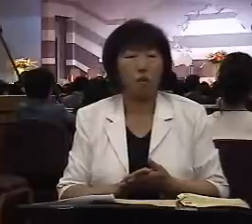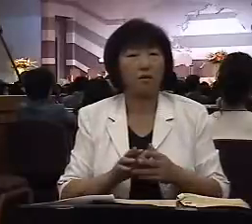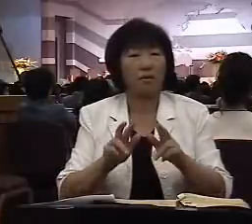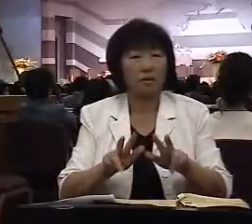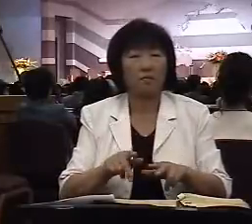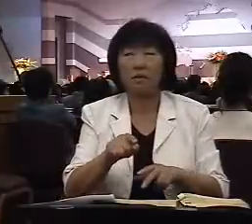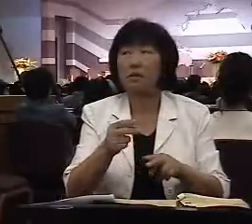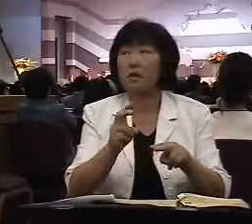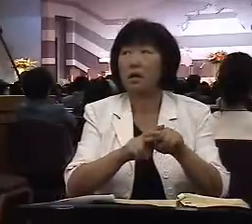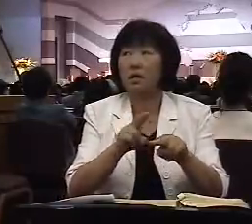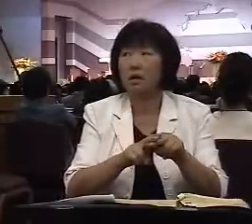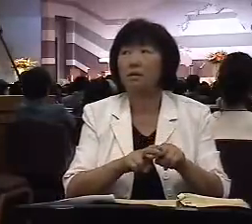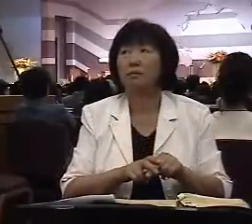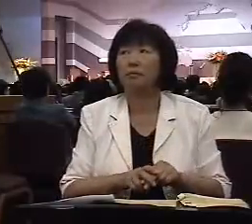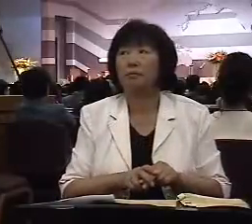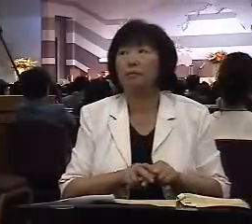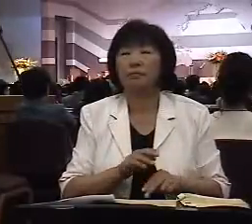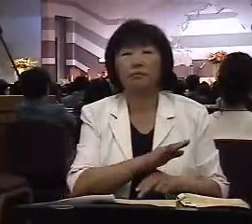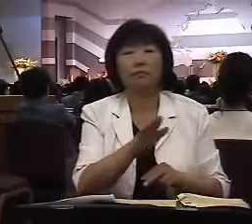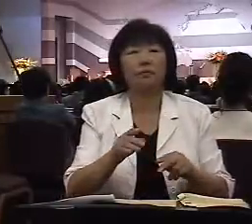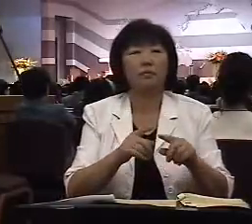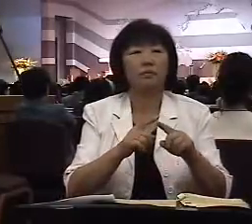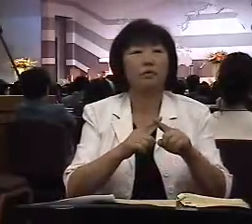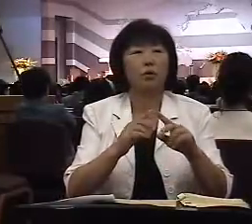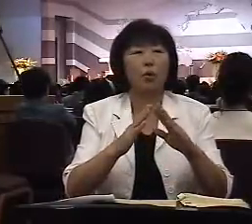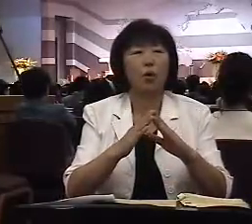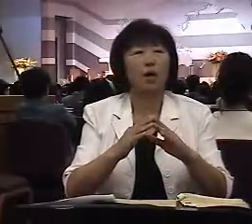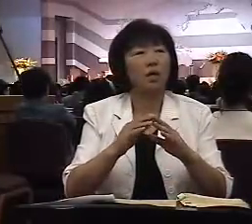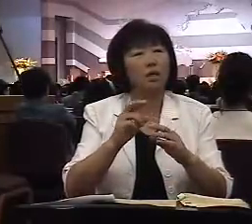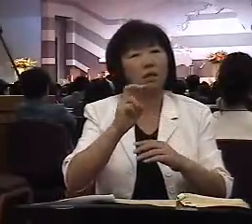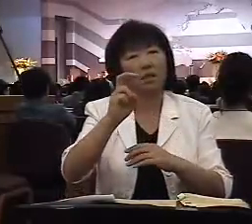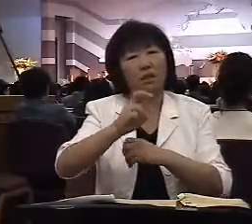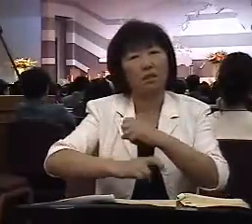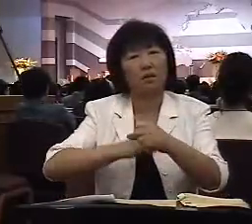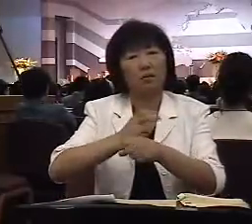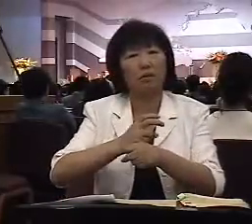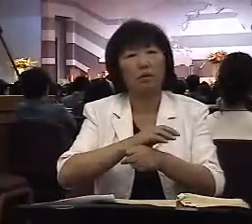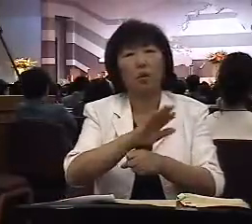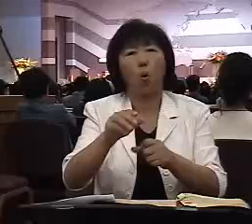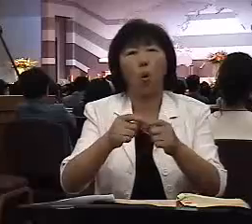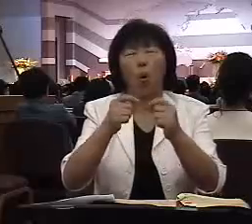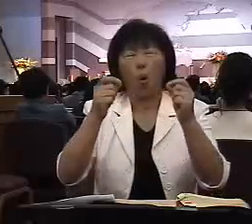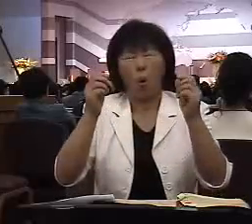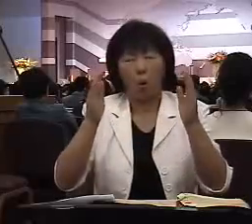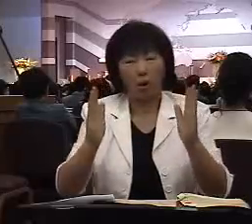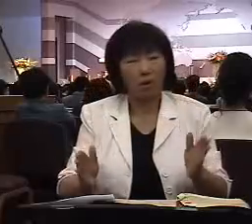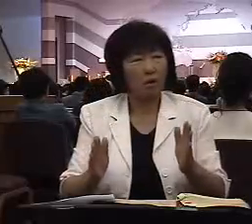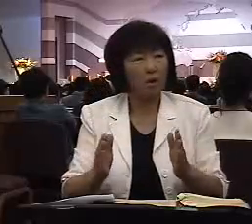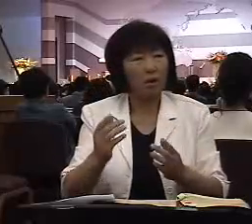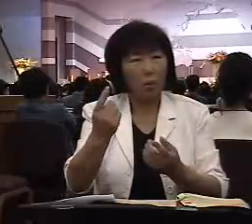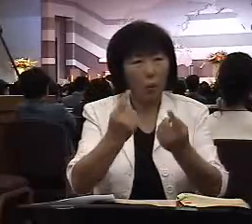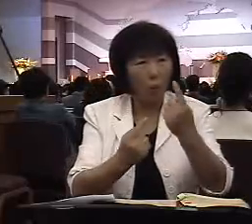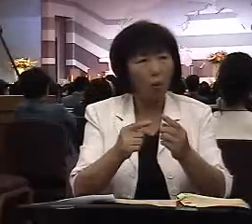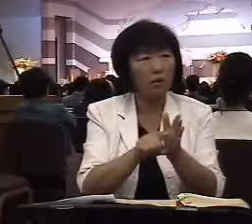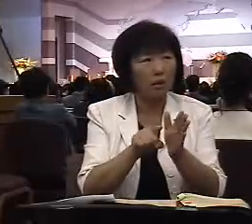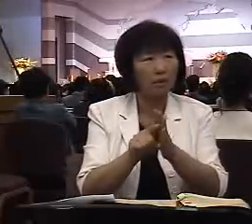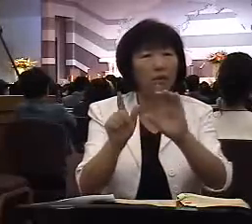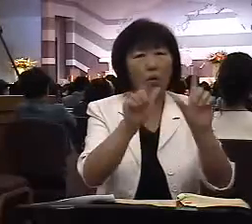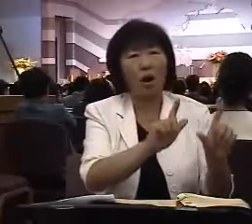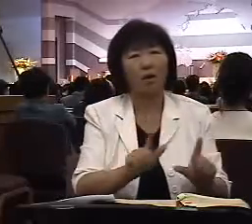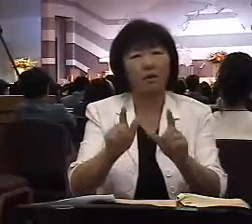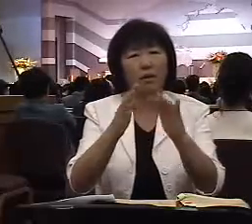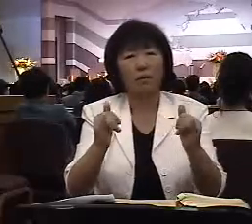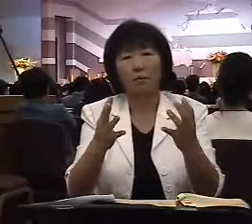지금 이 자리에는 우리 교회에 20년 되었는데요. 우리 교회에 오랫동안 오셔서 신앙생활 하시는